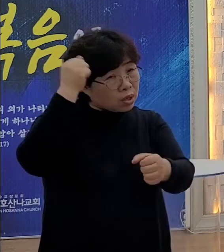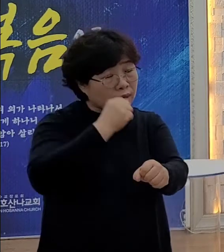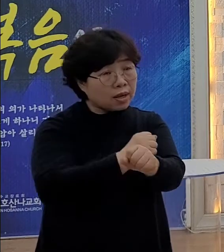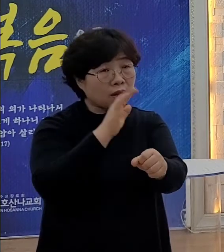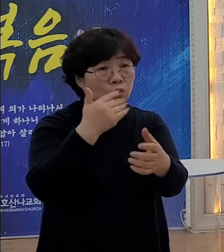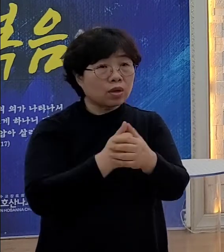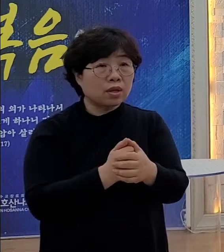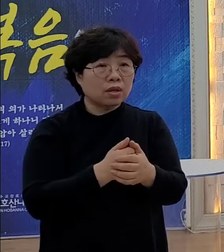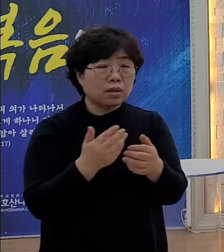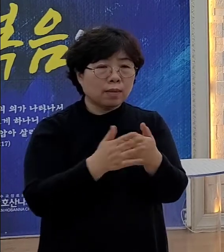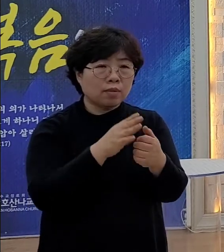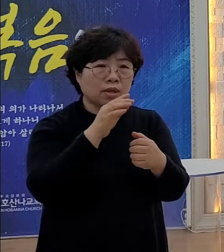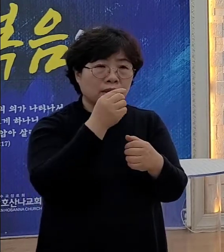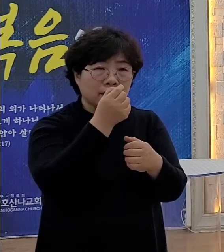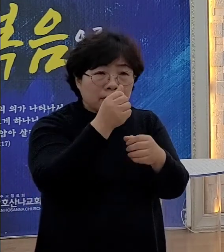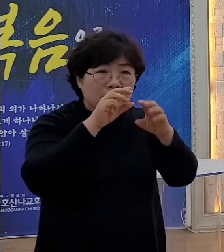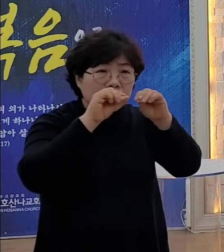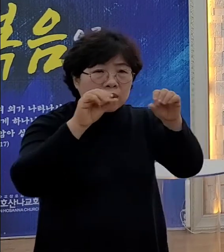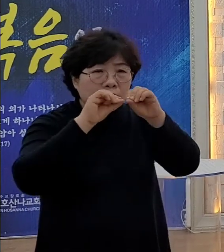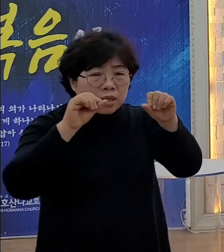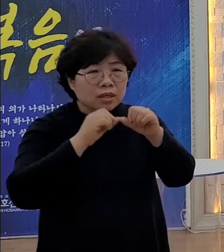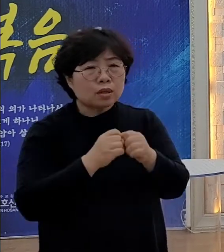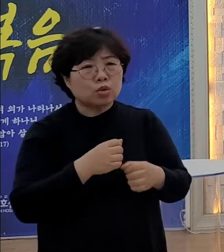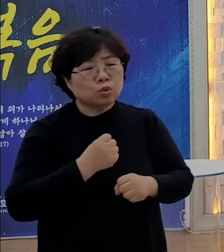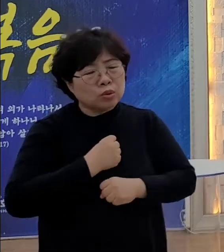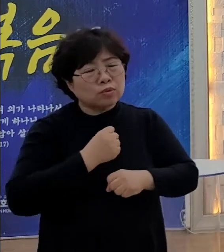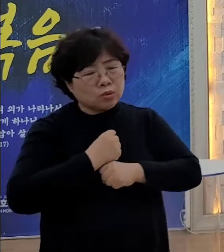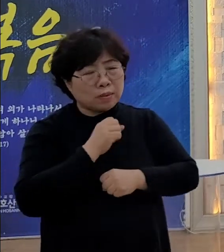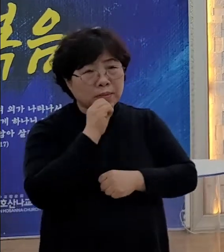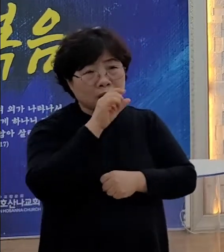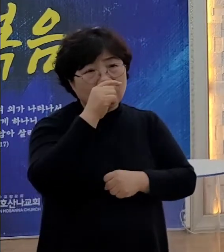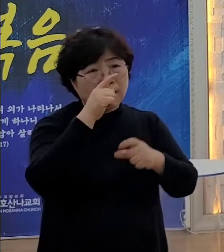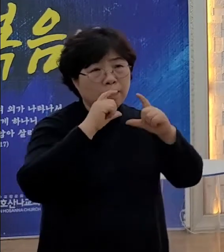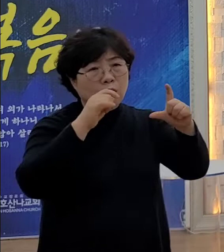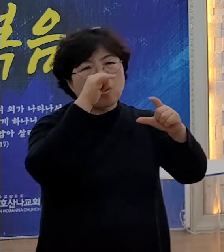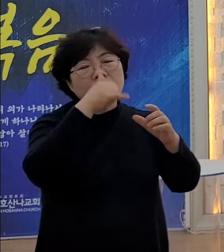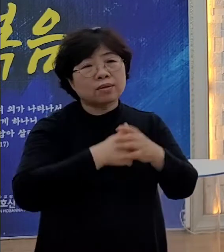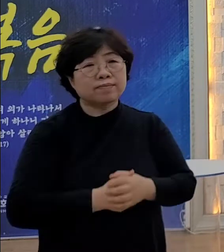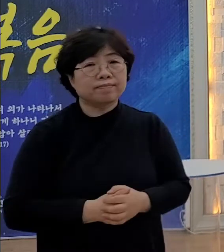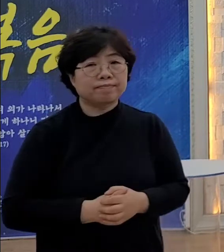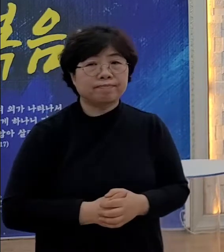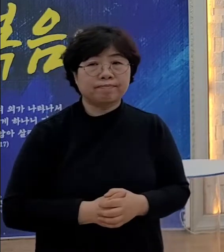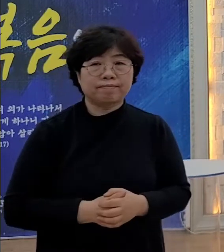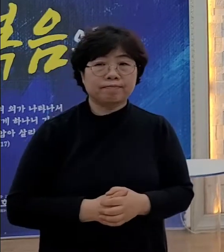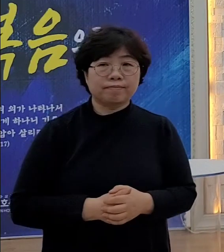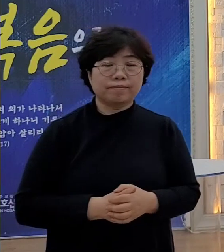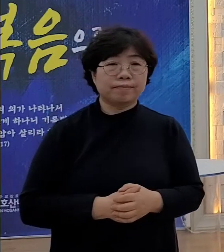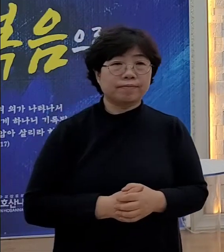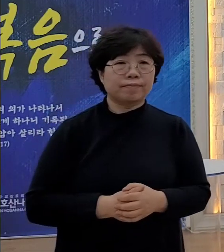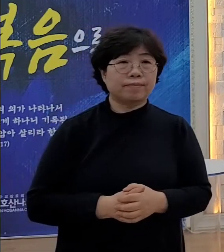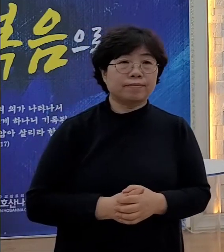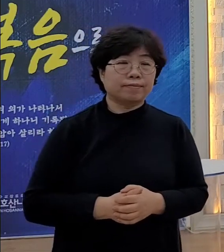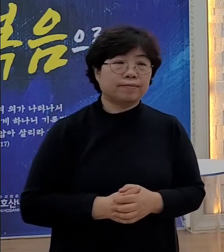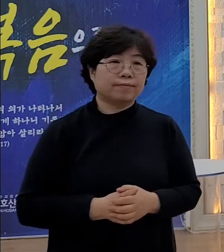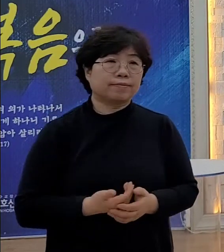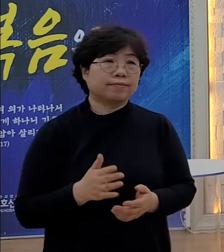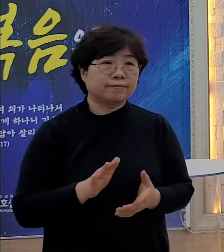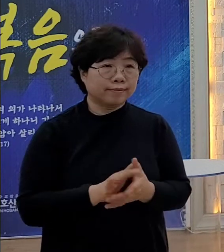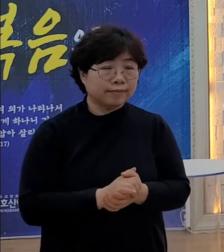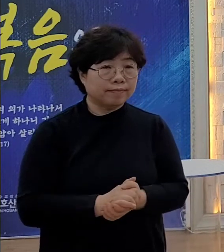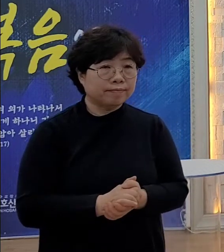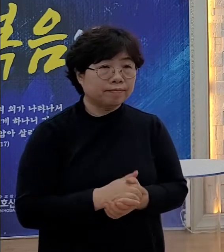그래서 미세먼지 하는 거예요. 그런데 제가 우리 집 안에서 어느 날